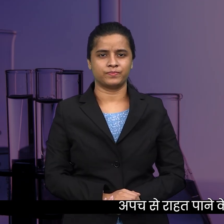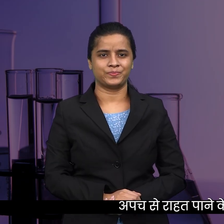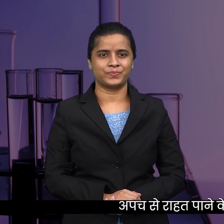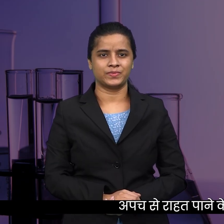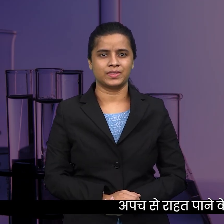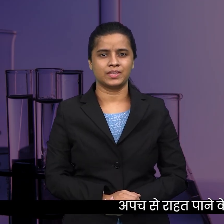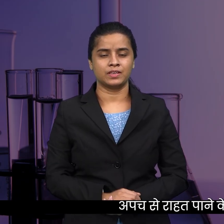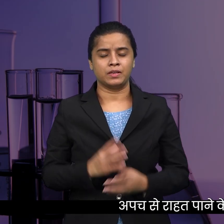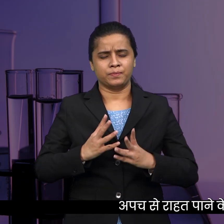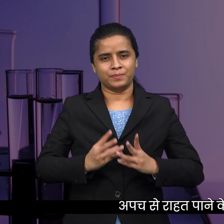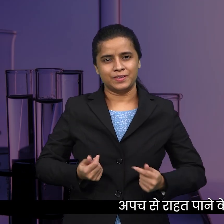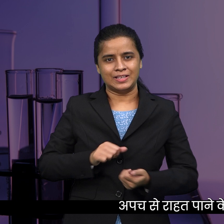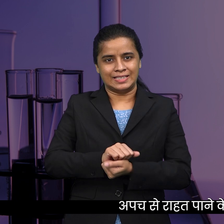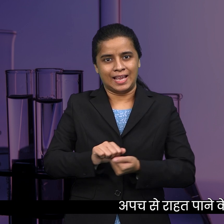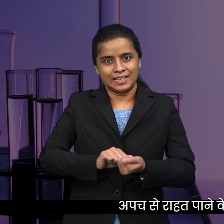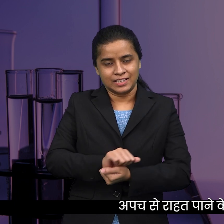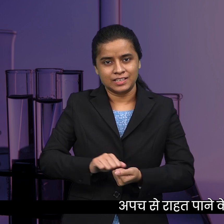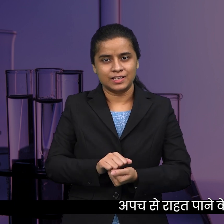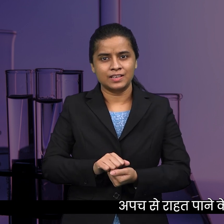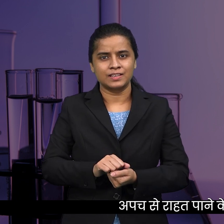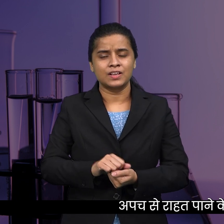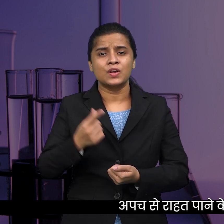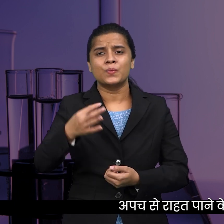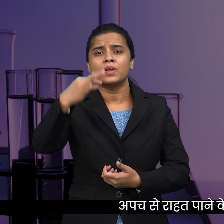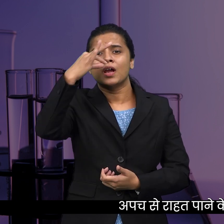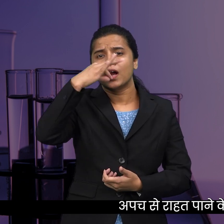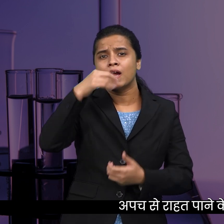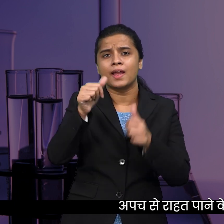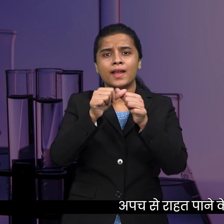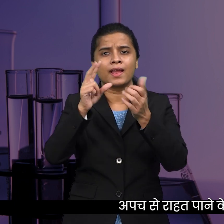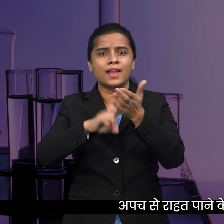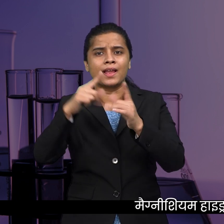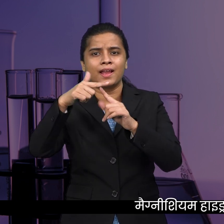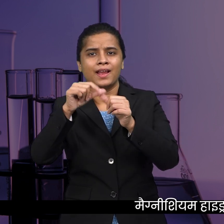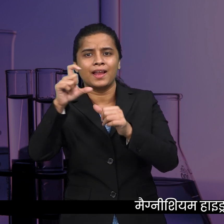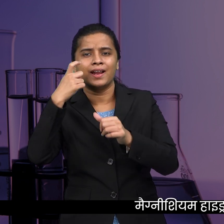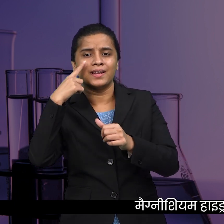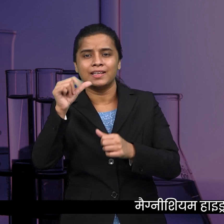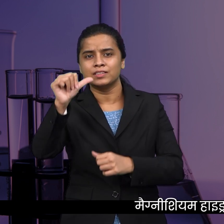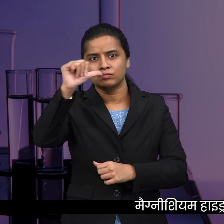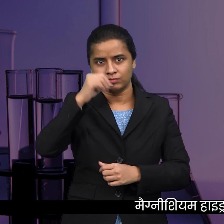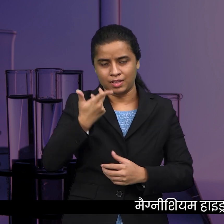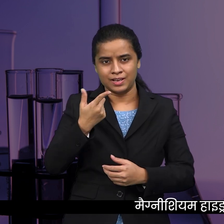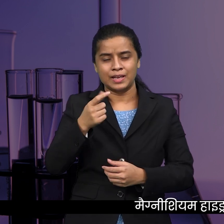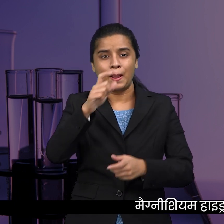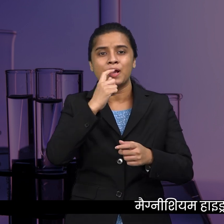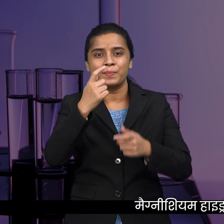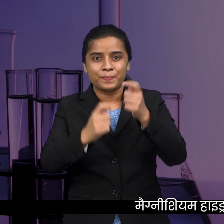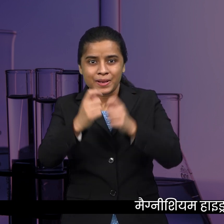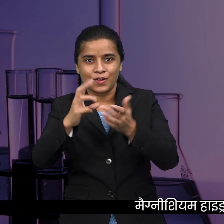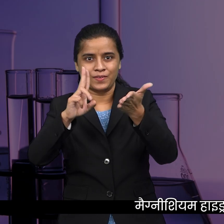अपच से राहत पाने के लिए हम आम्लनाशक जैसे मैग्नीशियम हाइड्रोक्साइड युक्त